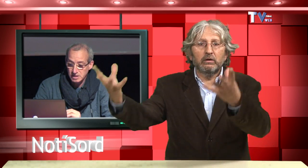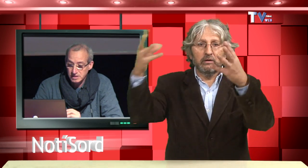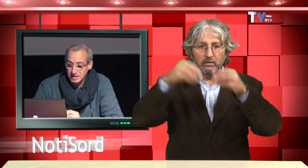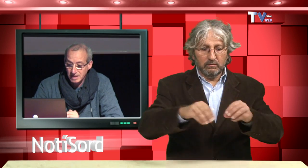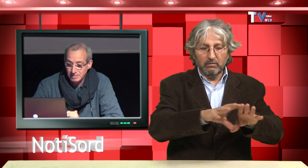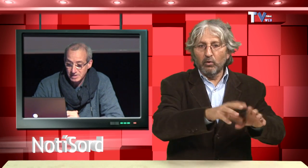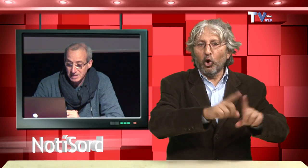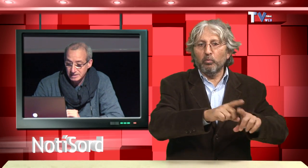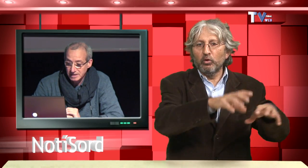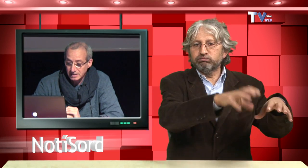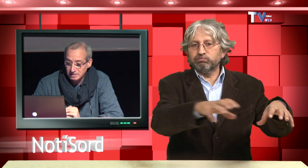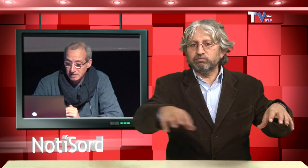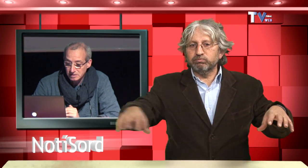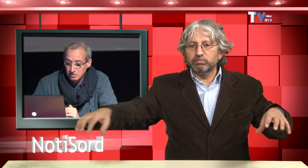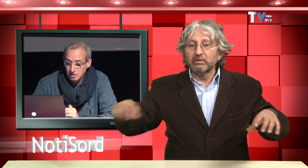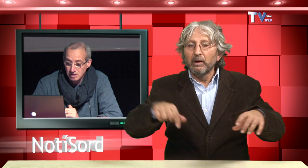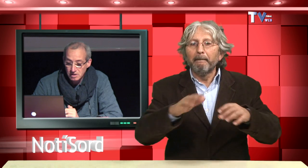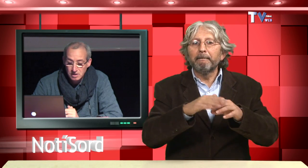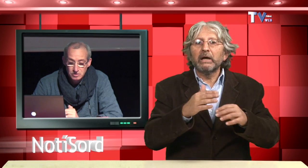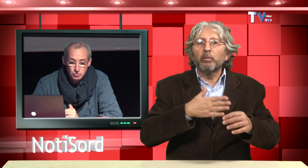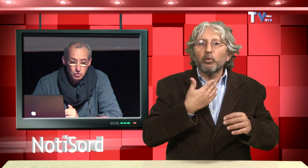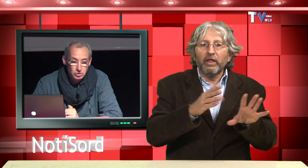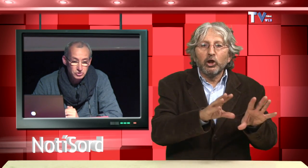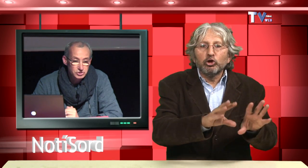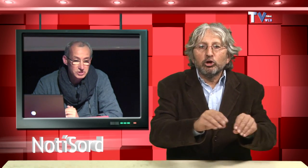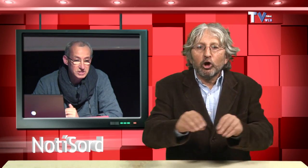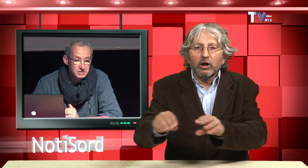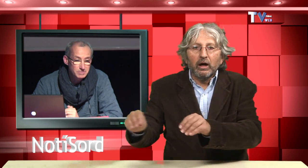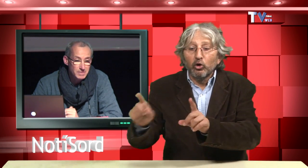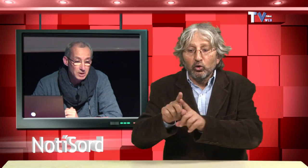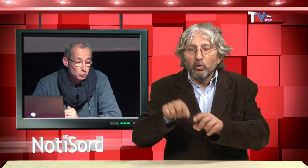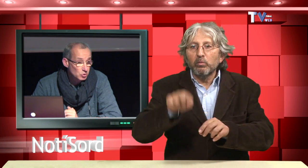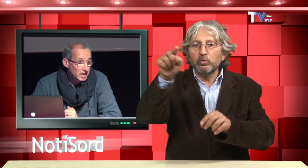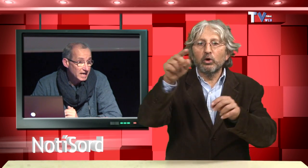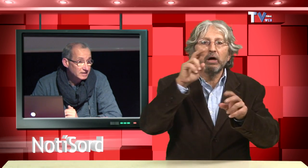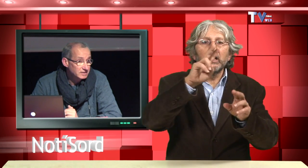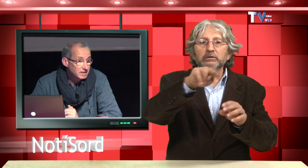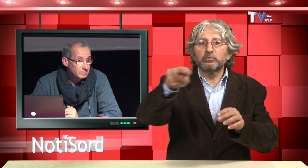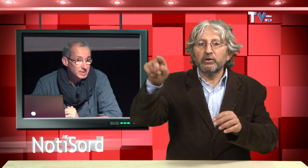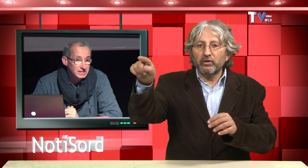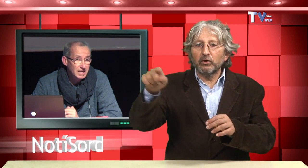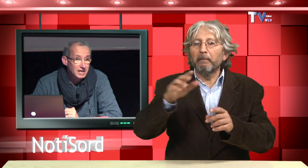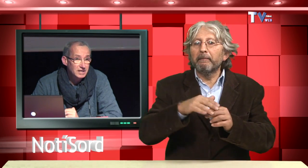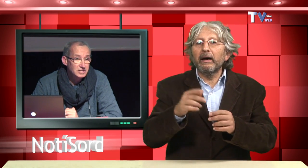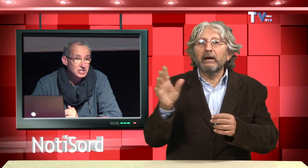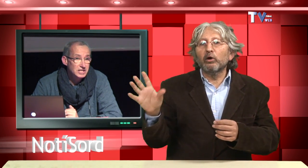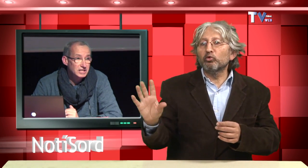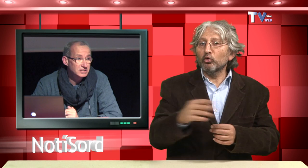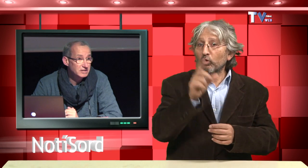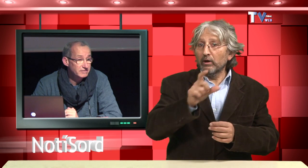desplegament d'equipaments museogràfics, de presentació tàctil dels fons i continguts del museu, com a element d